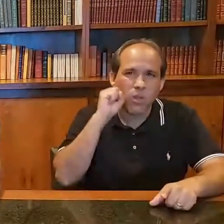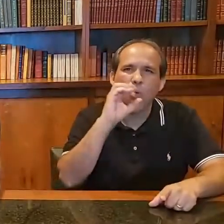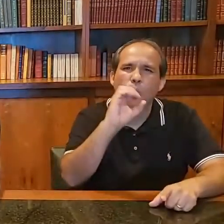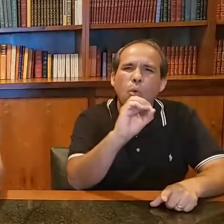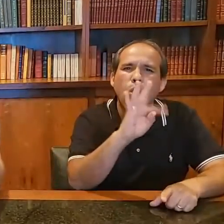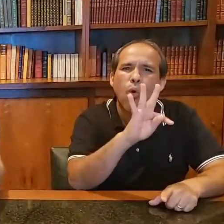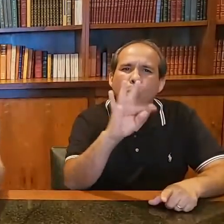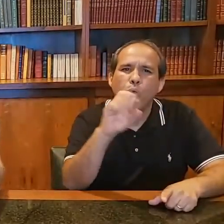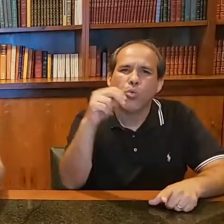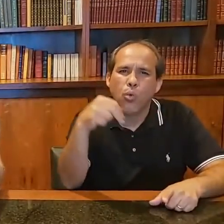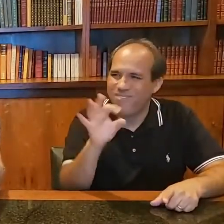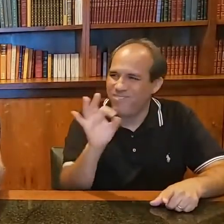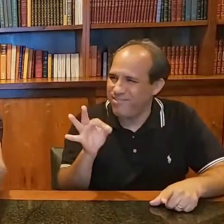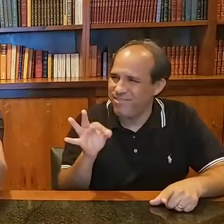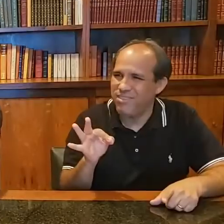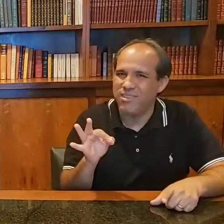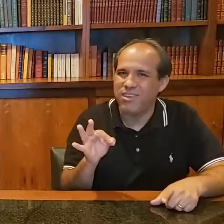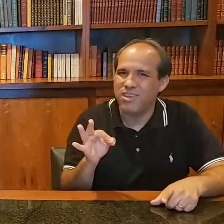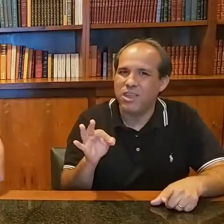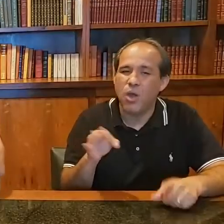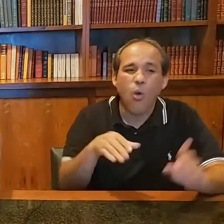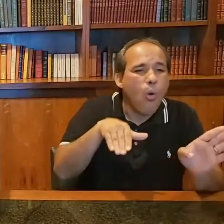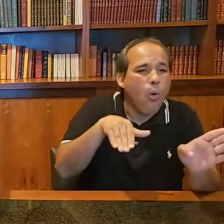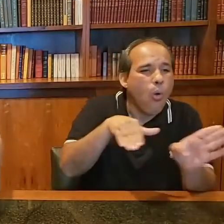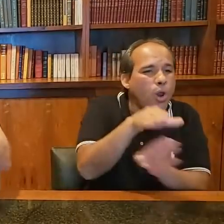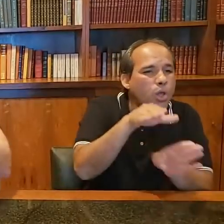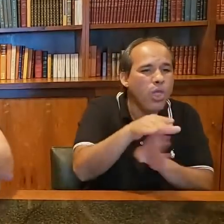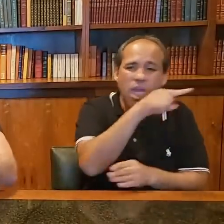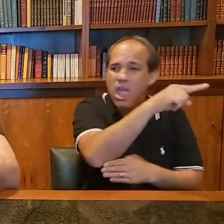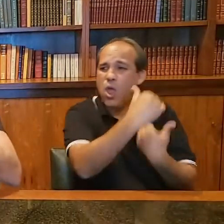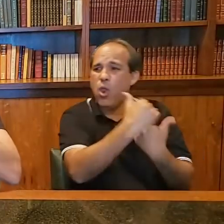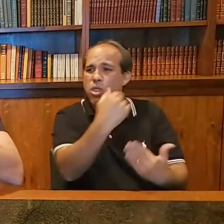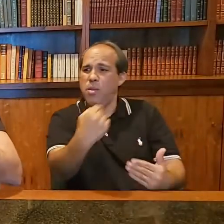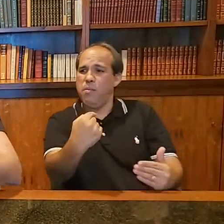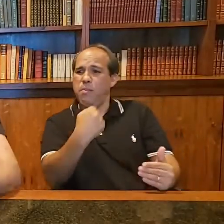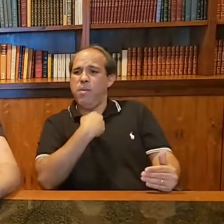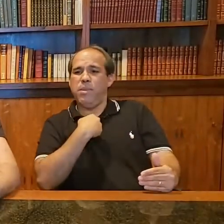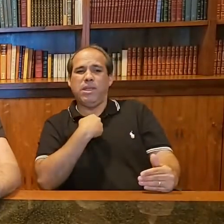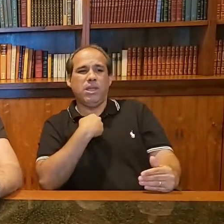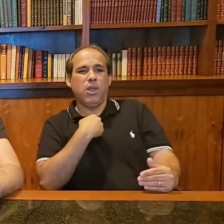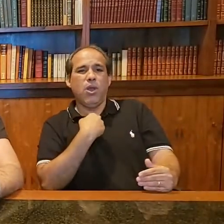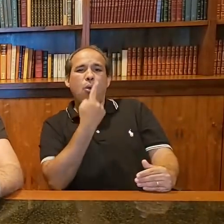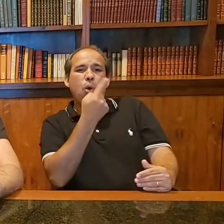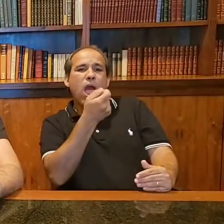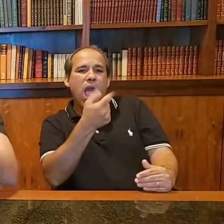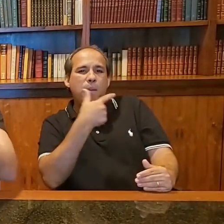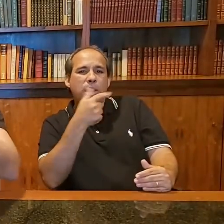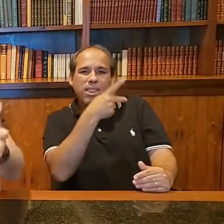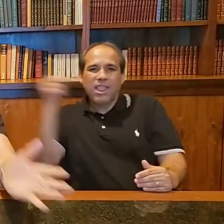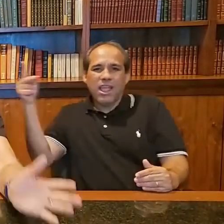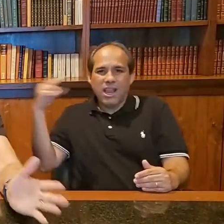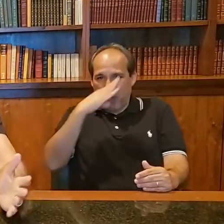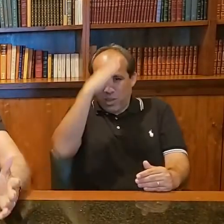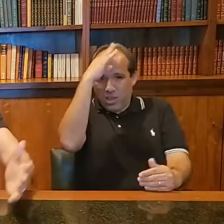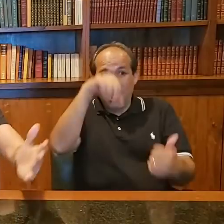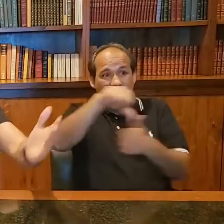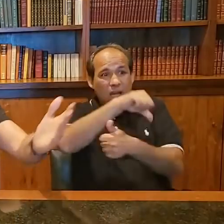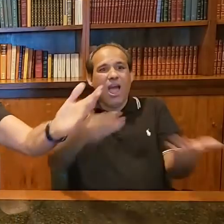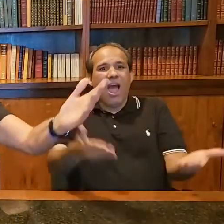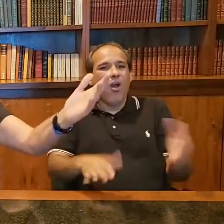Otto, de ter recomendado para ele aquele que eu tomei. E agora o Otto lá